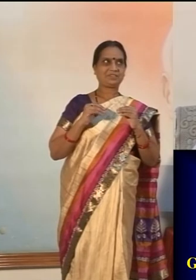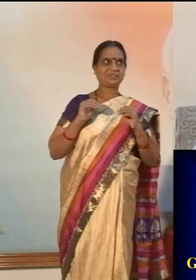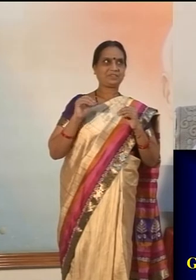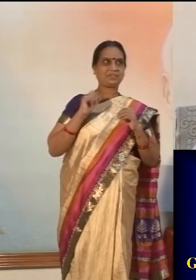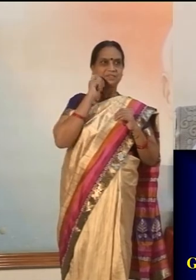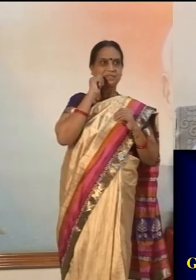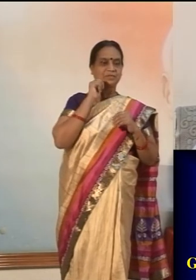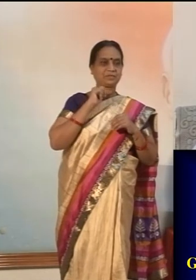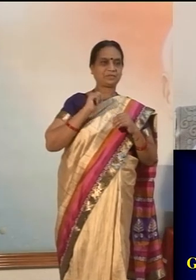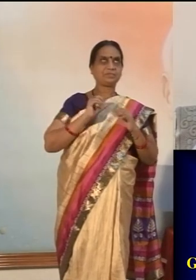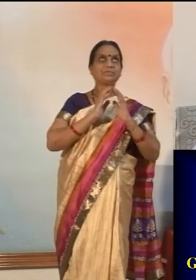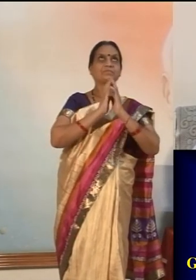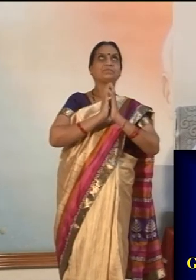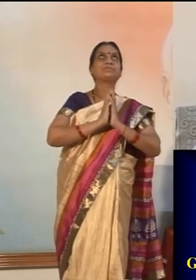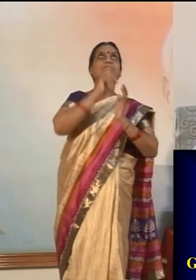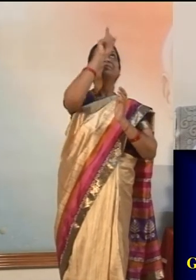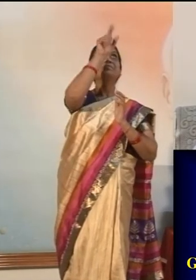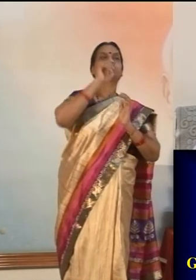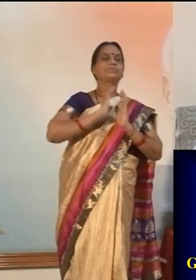उस निराकार परमात्मा पिता को